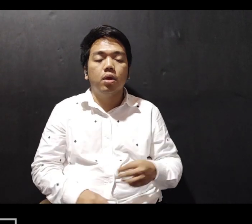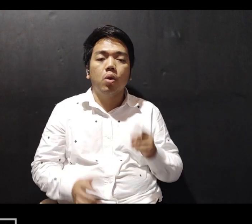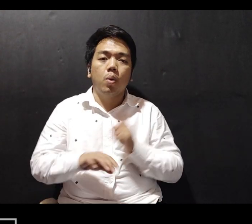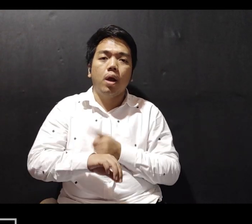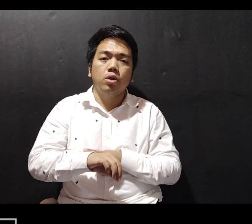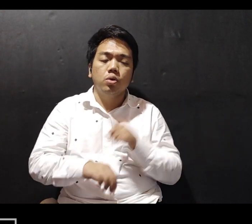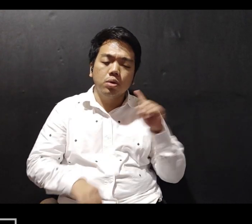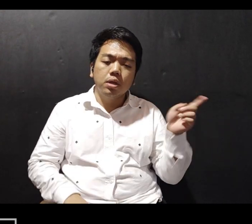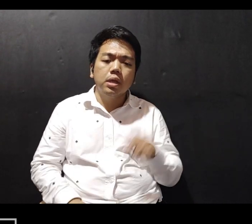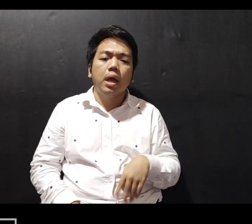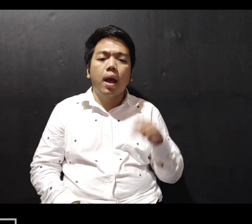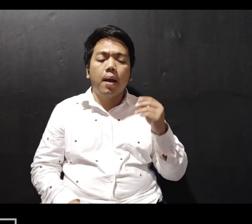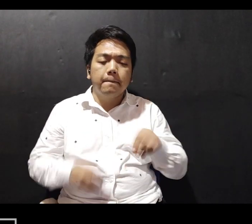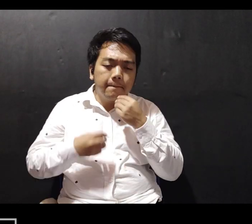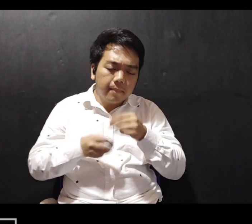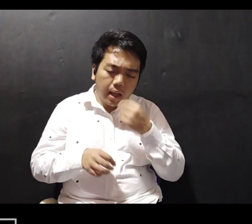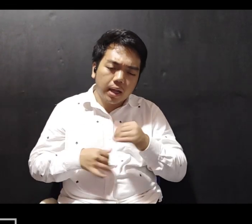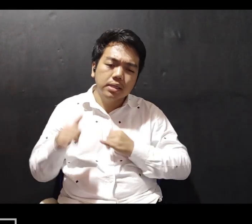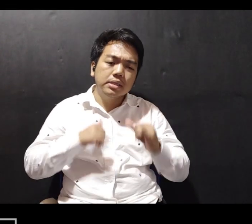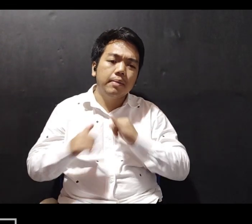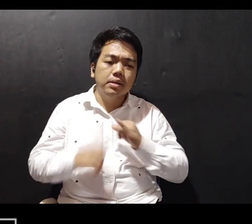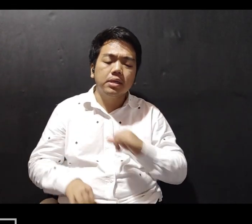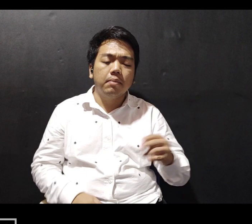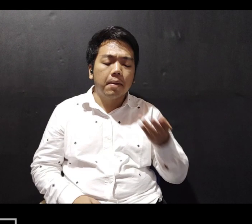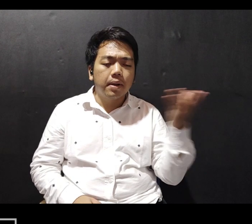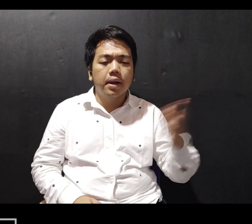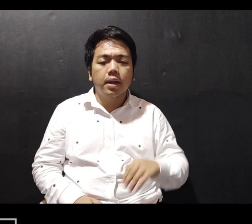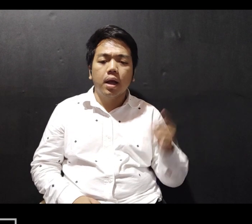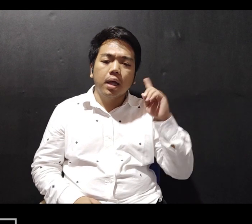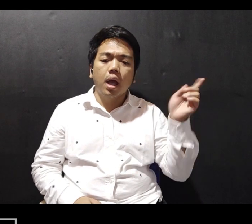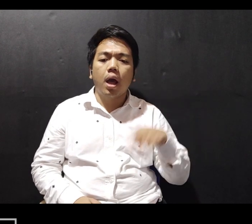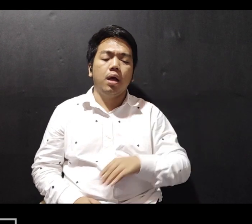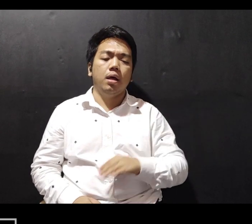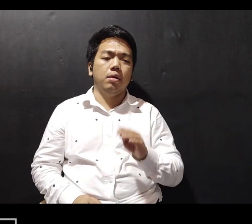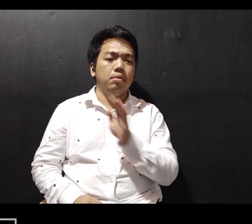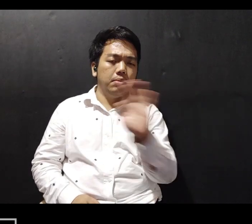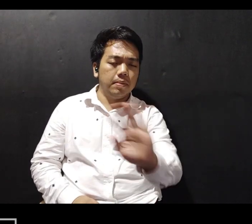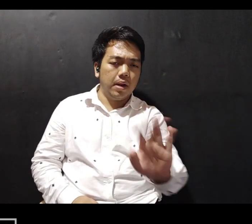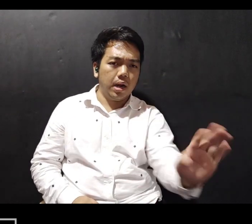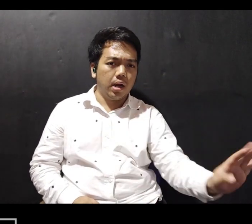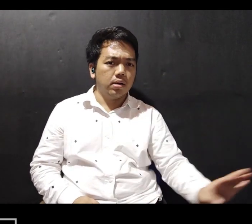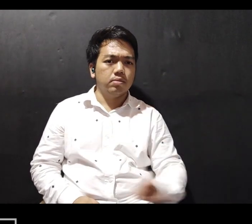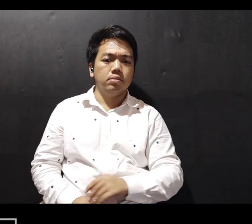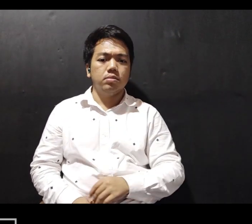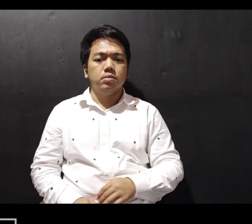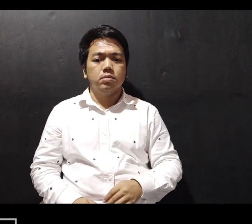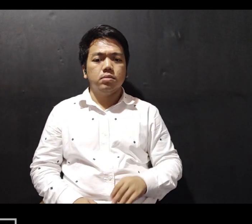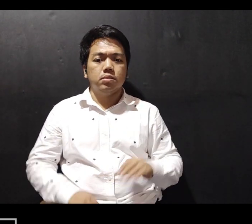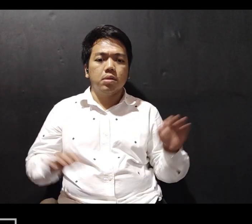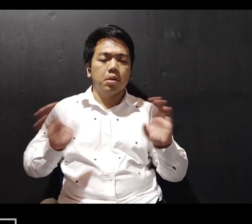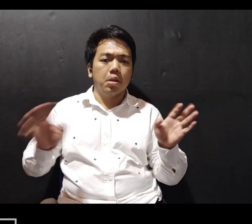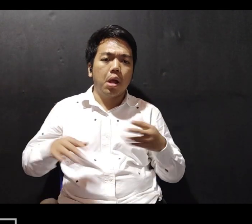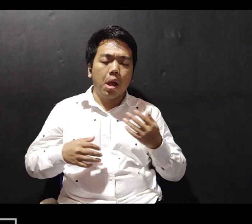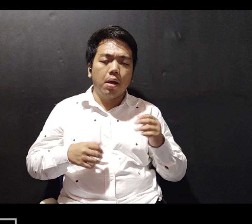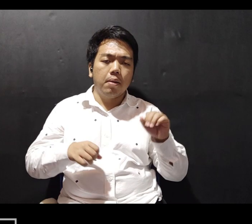mereka, Ia melarang mereka meninggalkan Yerusalem. Ini adalah karantina